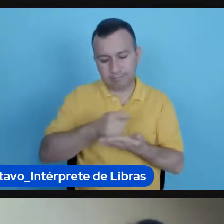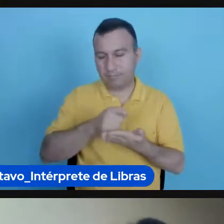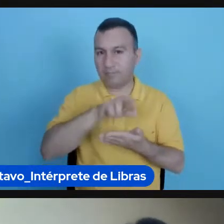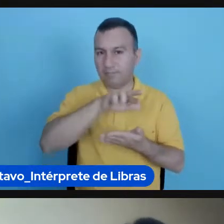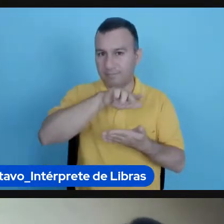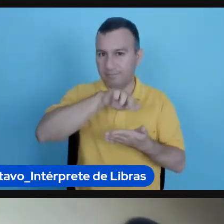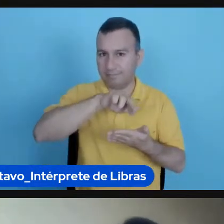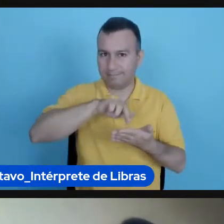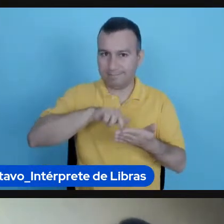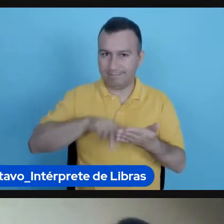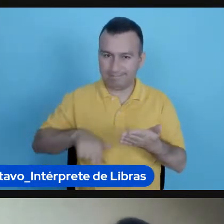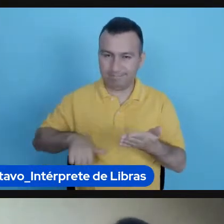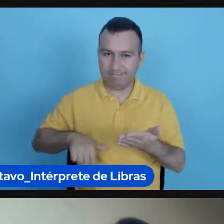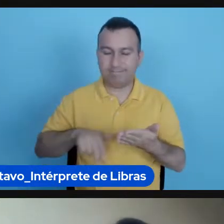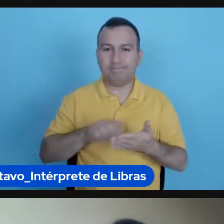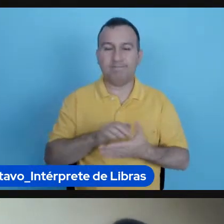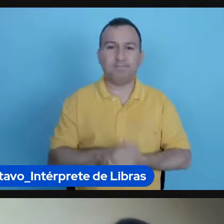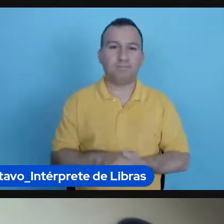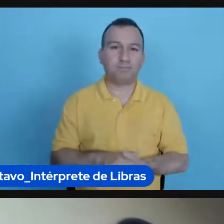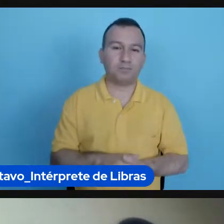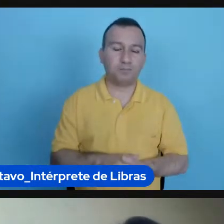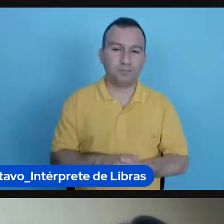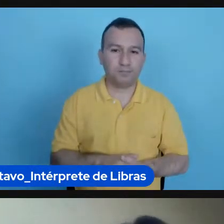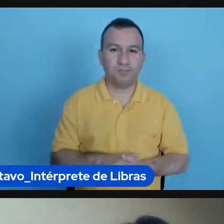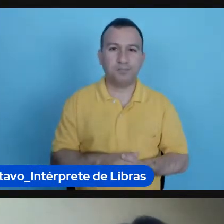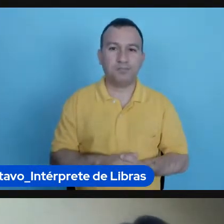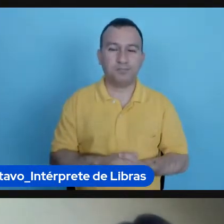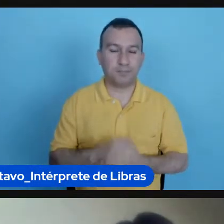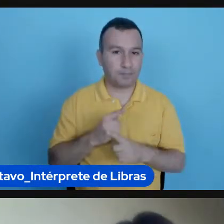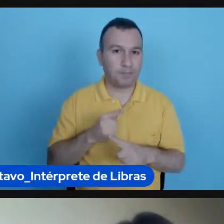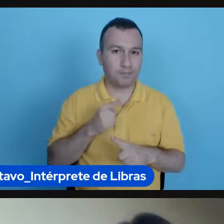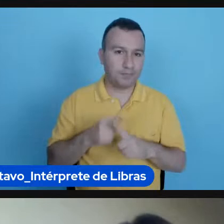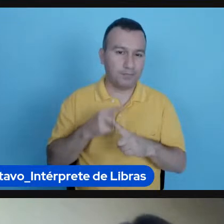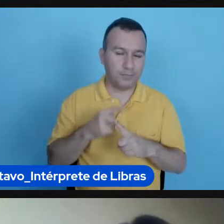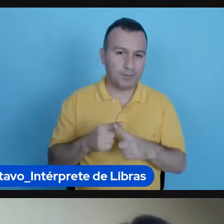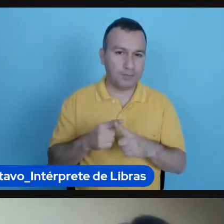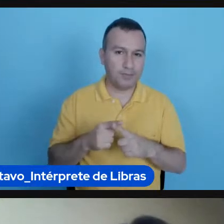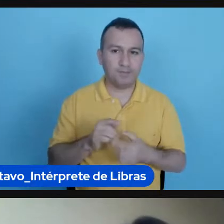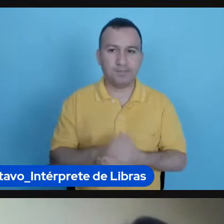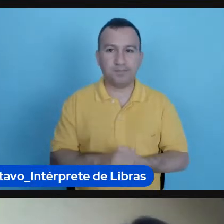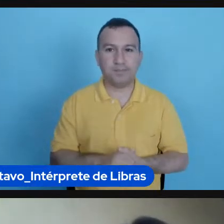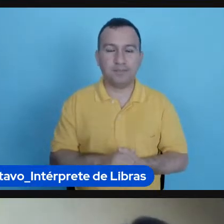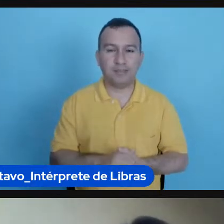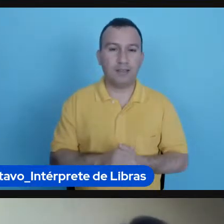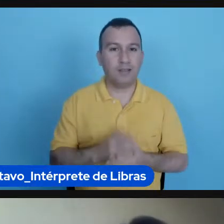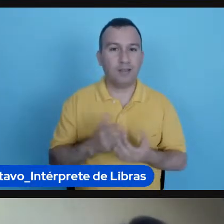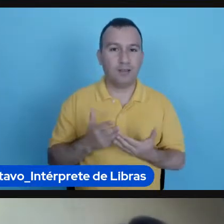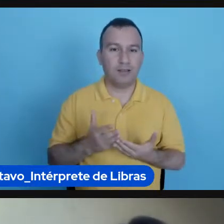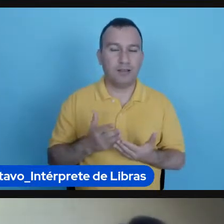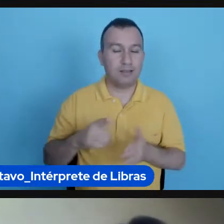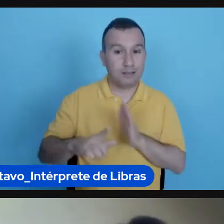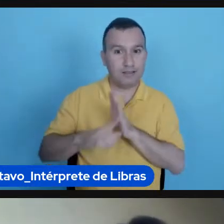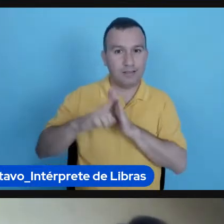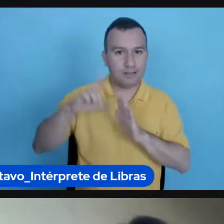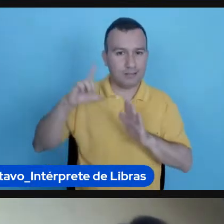fazer uma amostra de curtas, né, uma amostra de curtas comentada, é uma ideia também